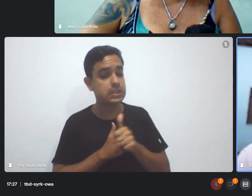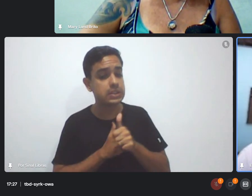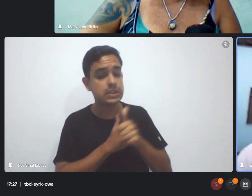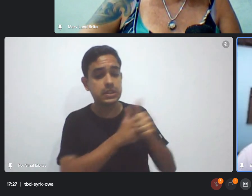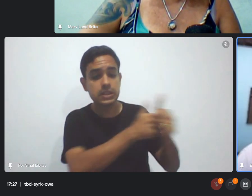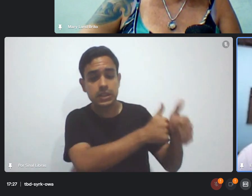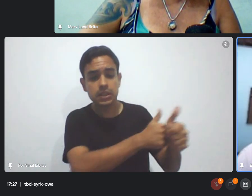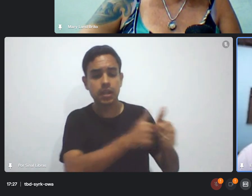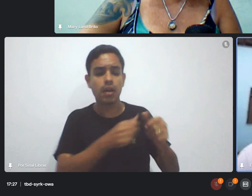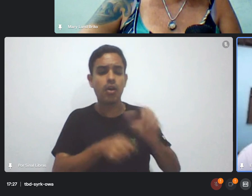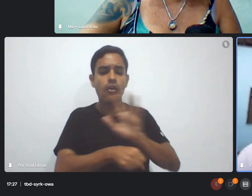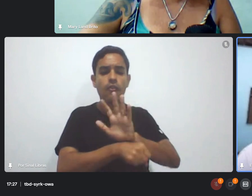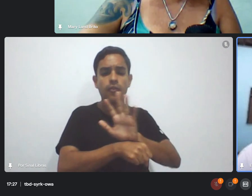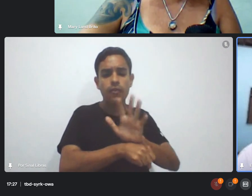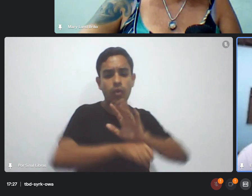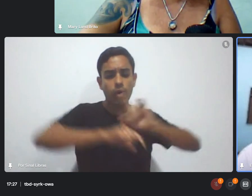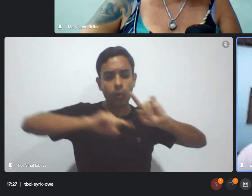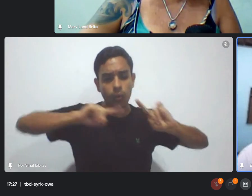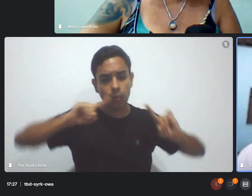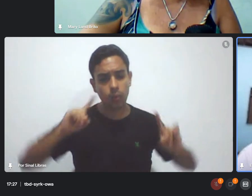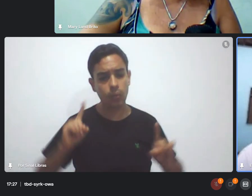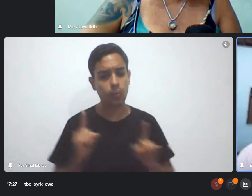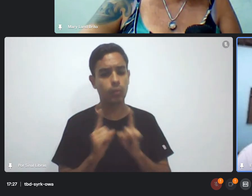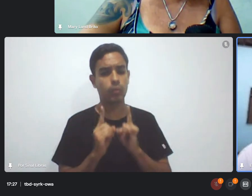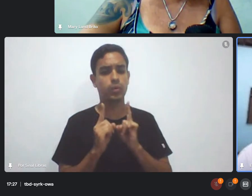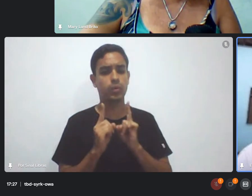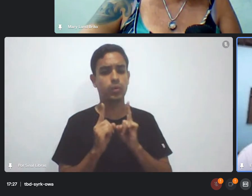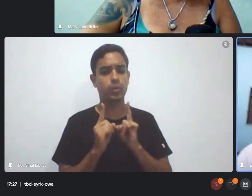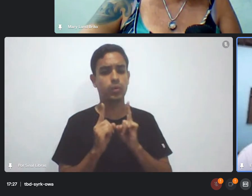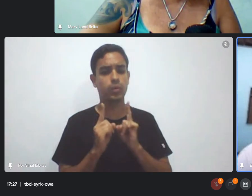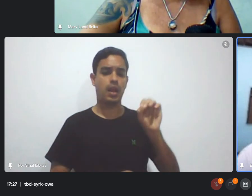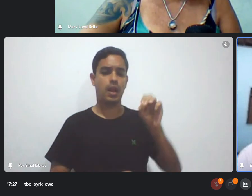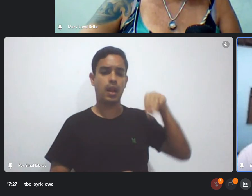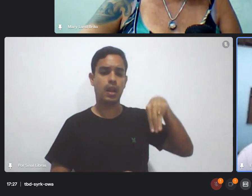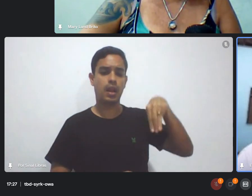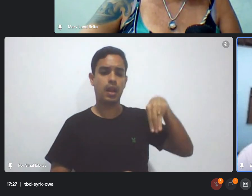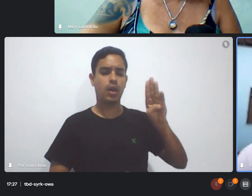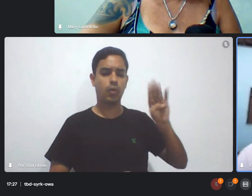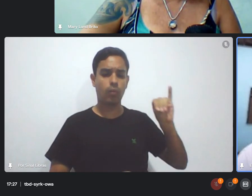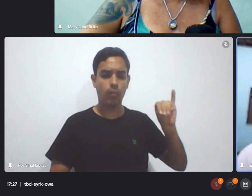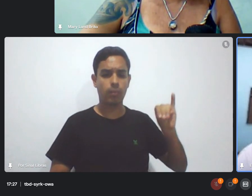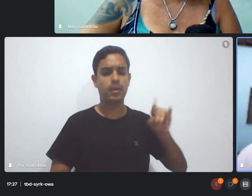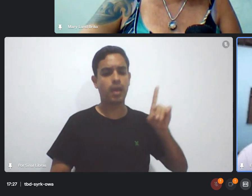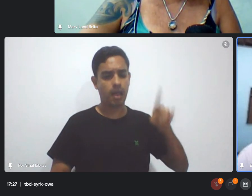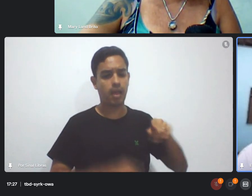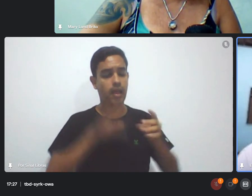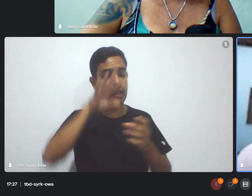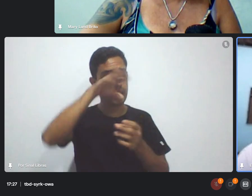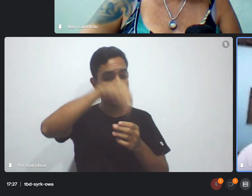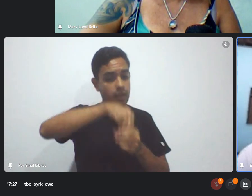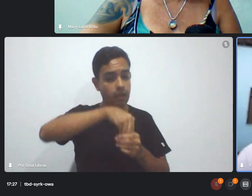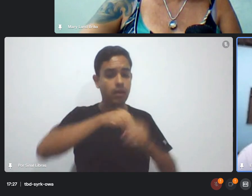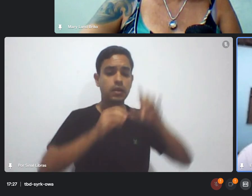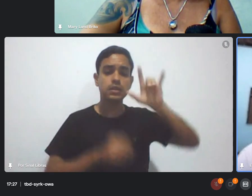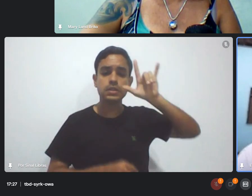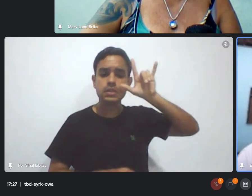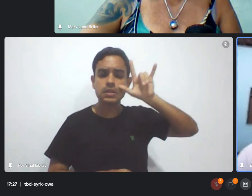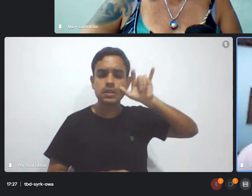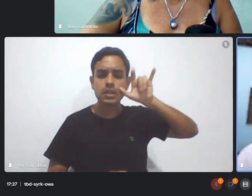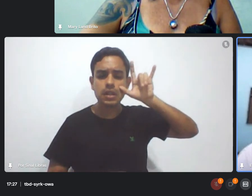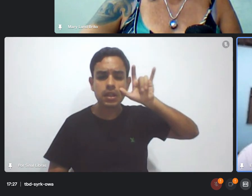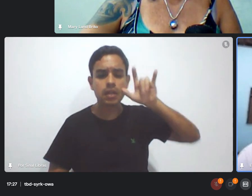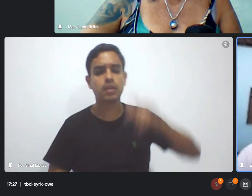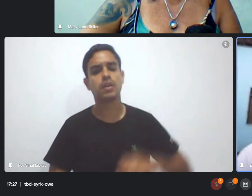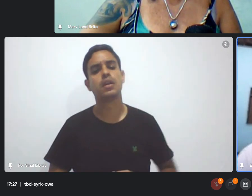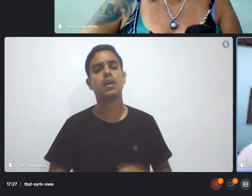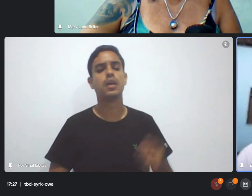Kombi, arroba Curta na Kombi no Instagram, certo? E conheço o meu trabalho, gente. Eu sou uma conviva.